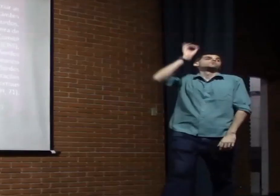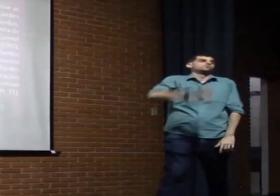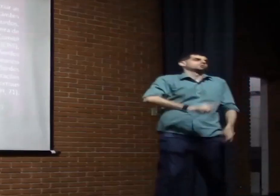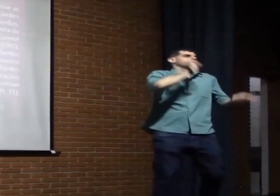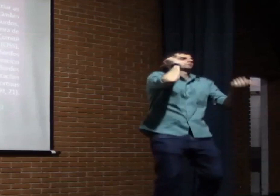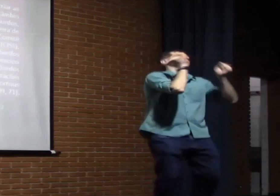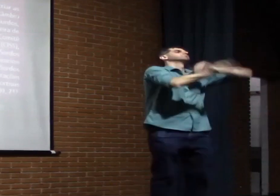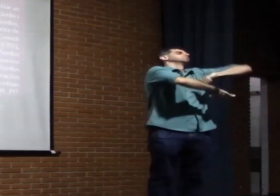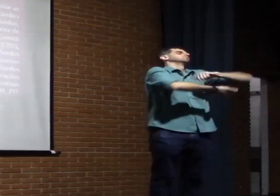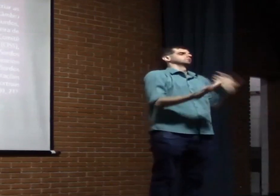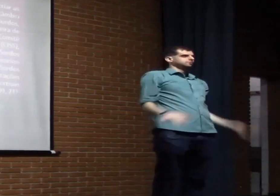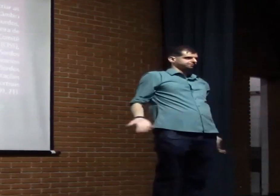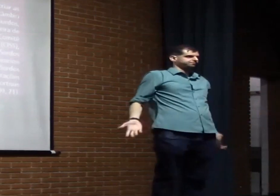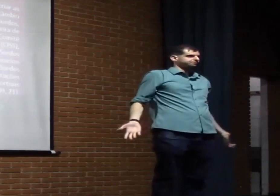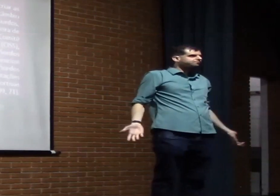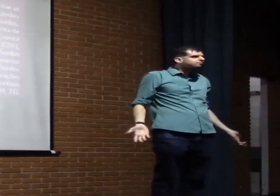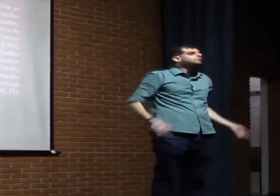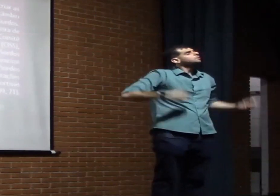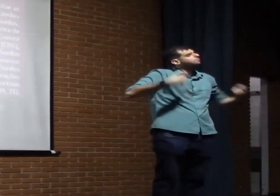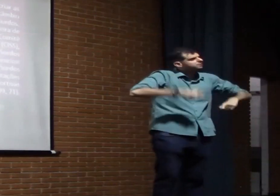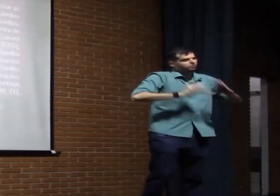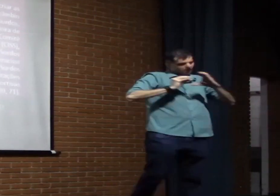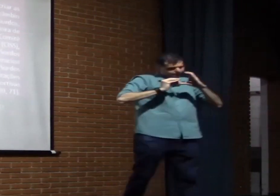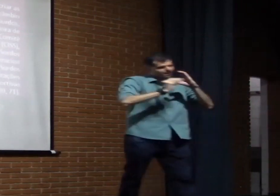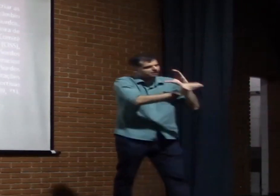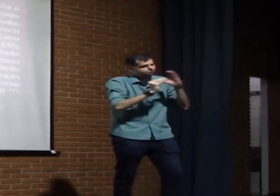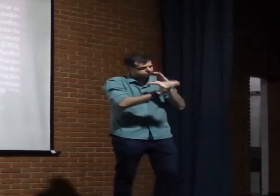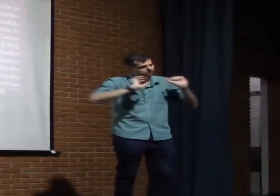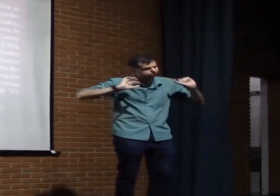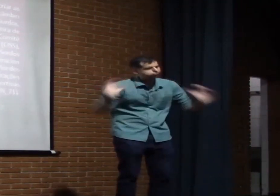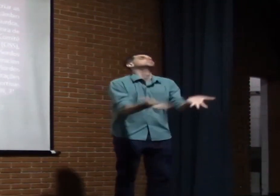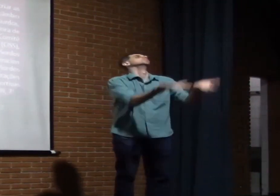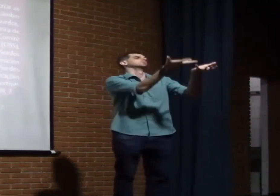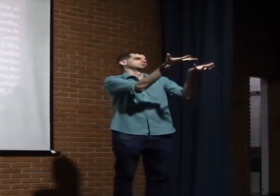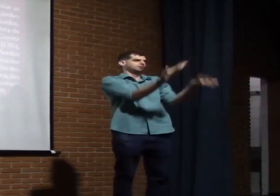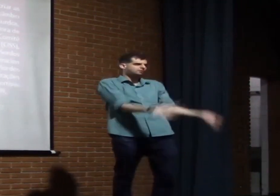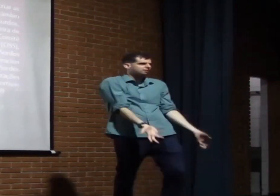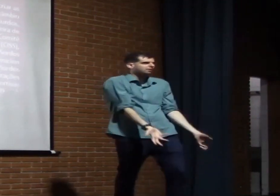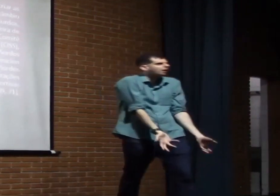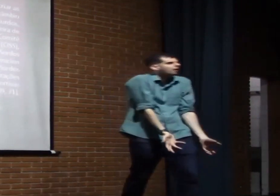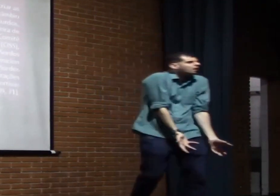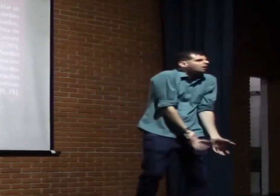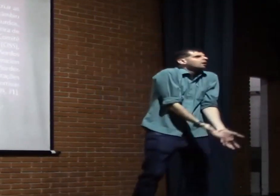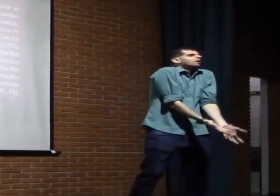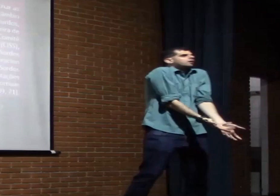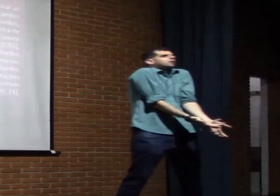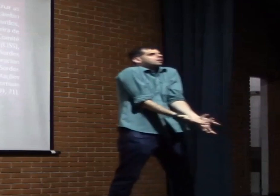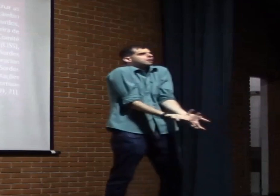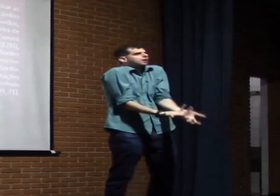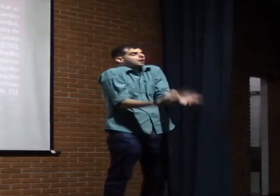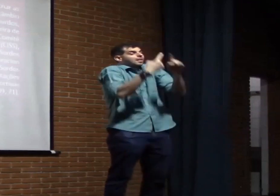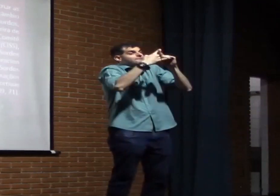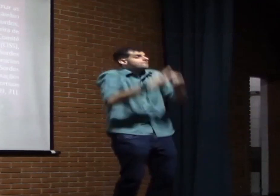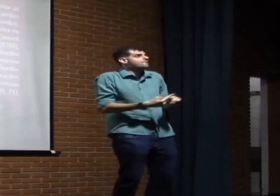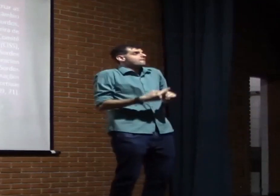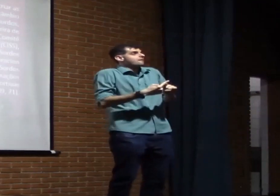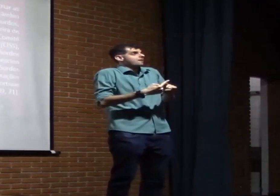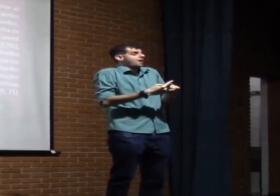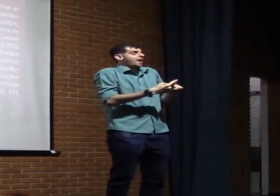E daí o direito ao esporte também é necessário um investimento maior para que também o surdo